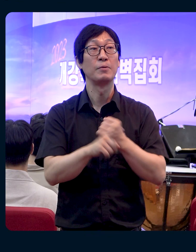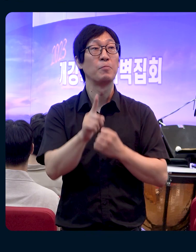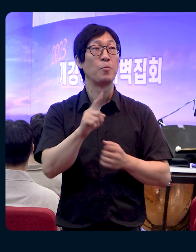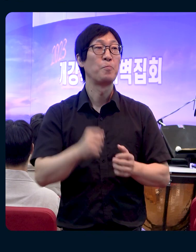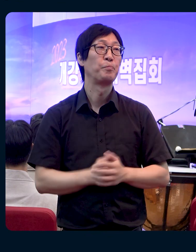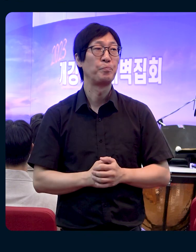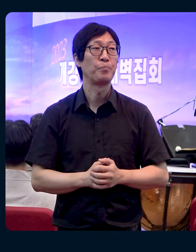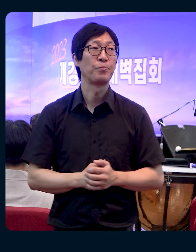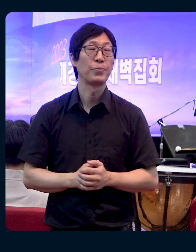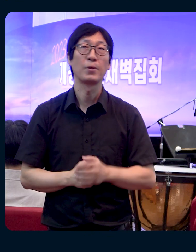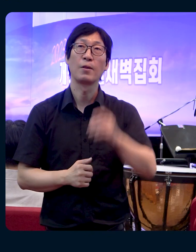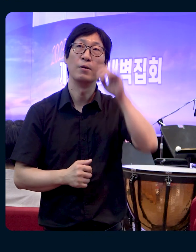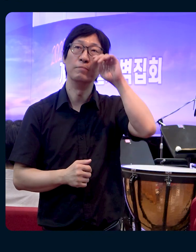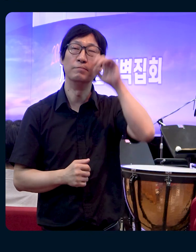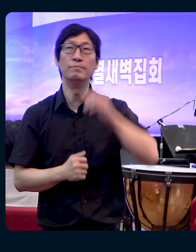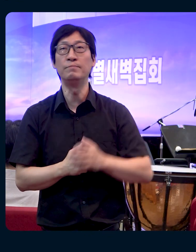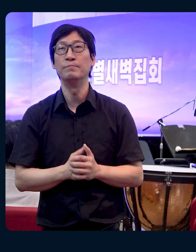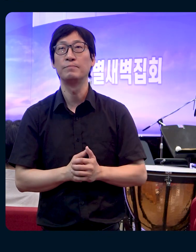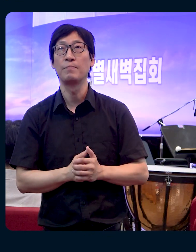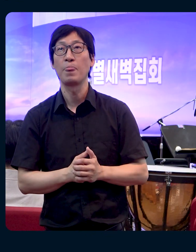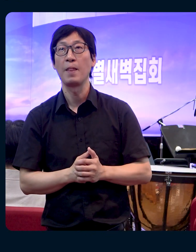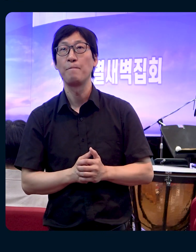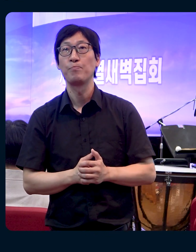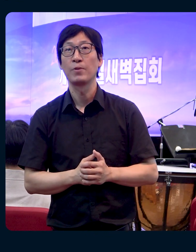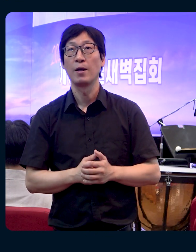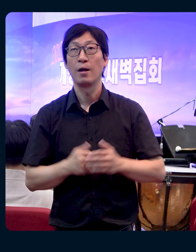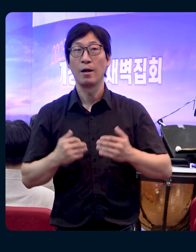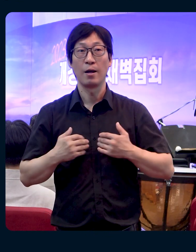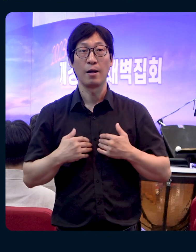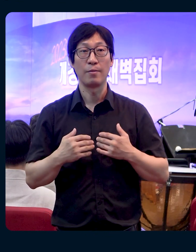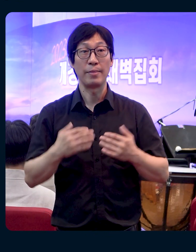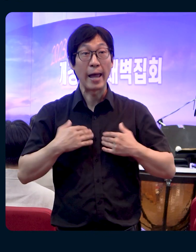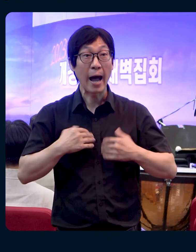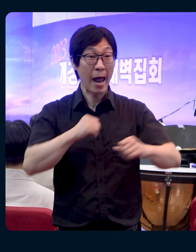말입니까? 그렇죠. 하기는 누구에게?